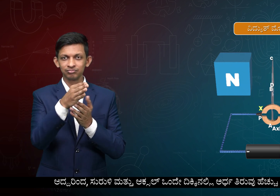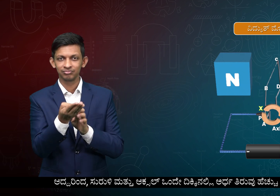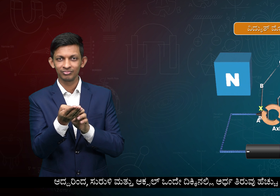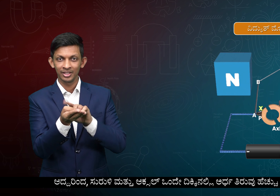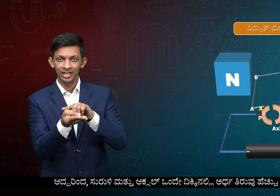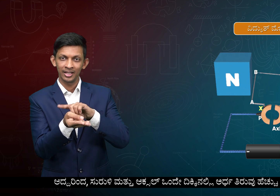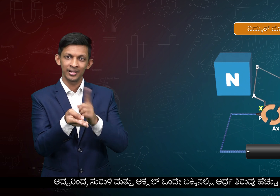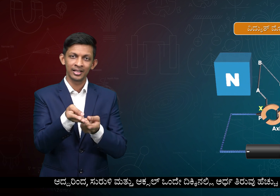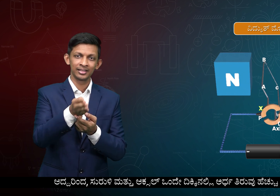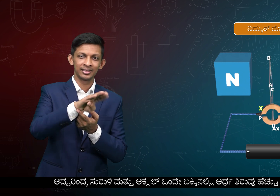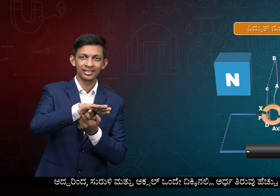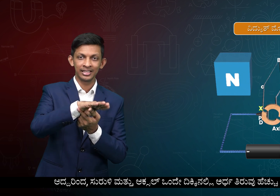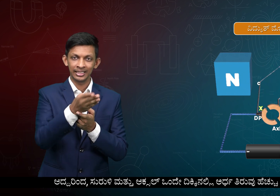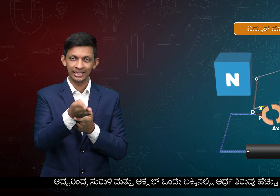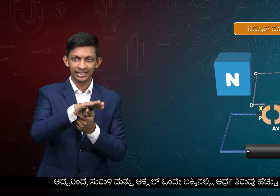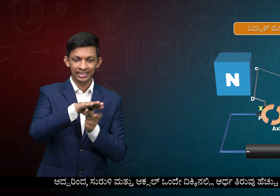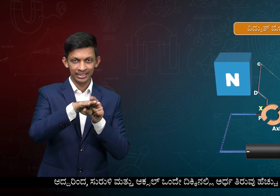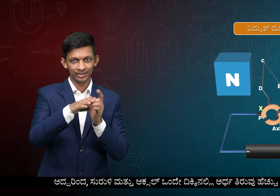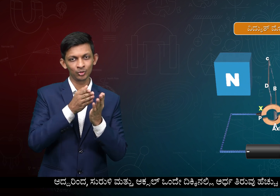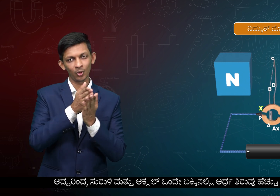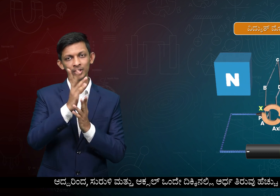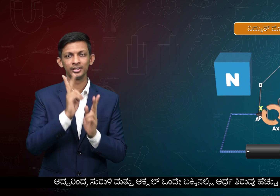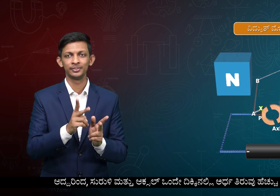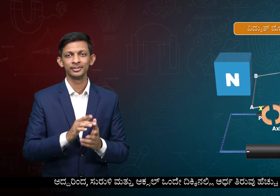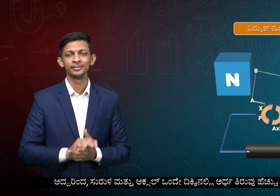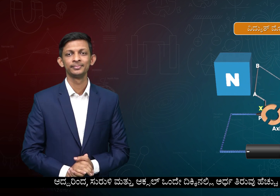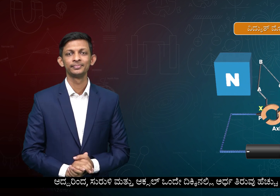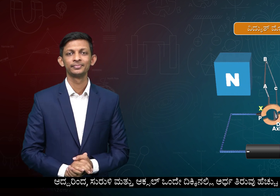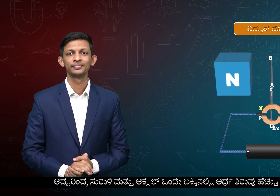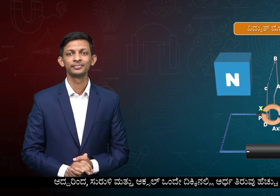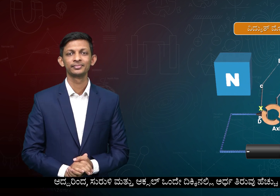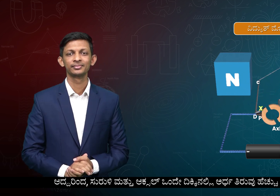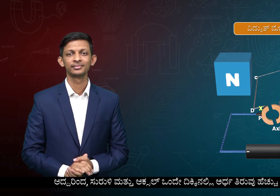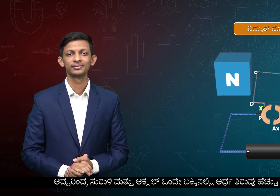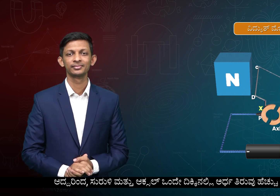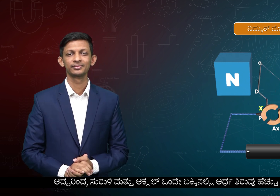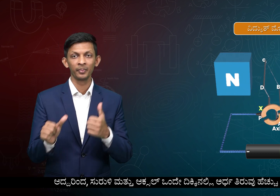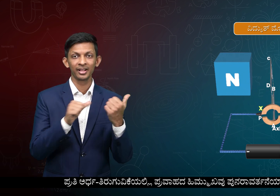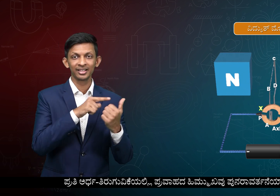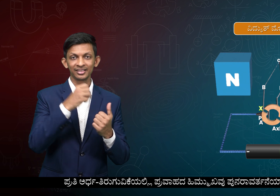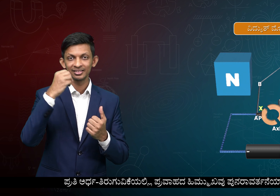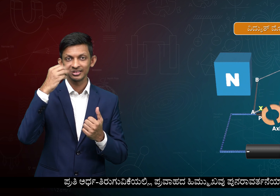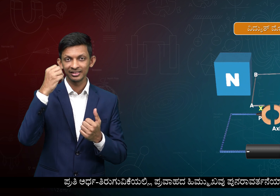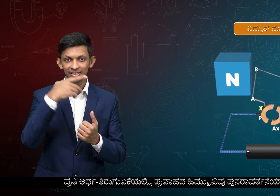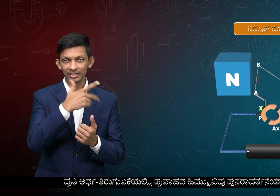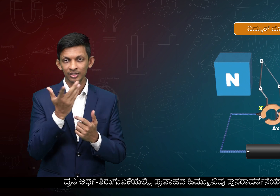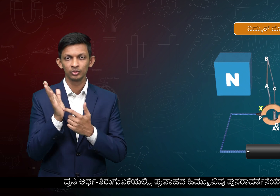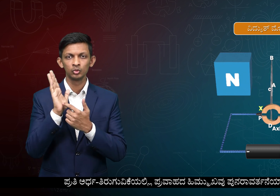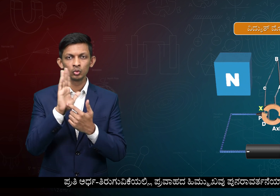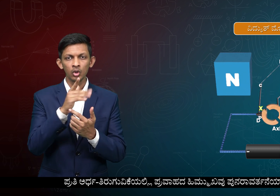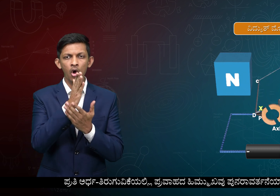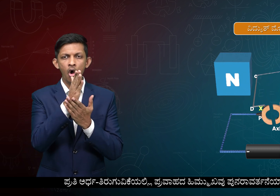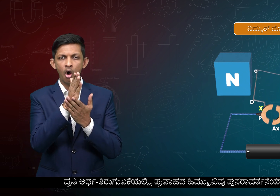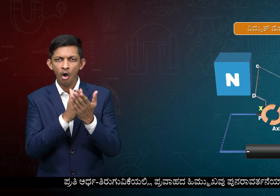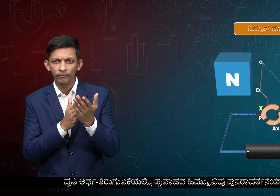ಆದ್ದರಿಂದ ಸುರುಳಿ ಮತ್ತು ಆಕ್ಸೆಲ್ ಒಂದೇ ದಿಕ್ಕಿನಲ್ಲಿ ಅರ್ಧ ತಿರುವು ಹೆಚ್ಚು ತಿರುಗುತ್ತದೆ. ಪ್ರತಿ ಅರ್ಧ